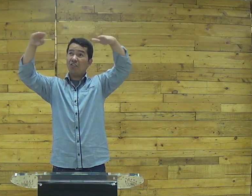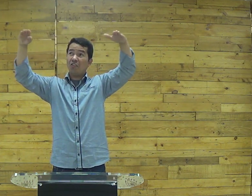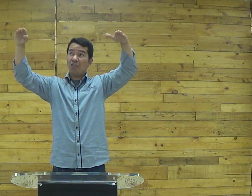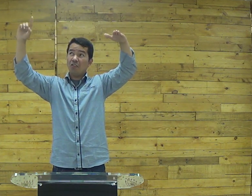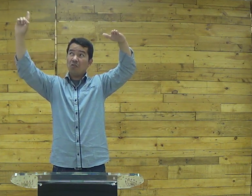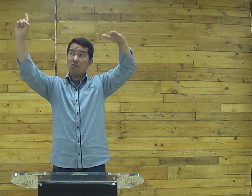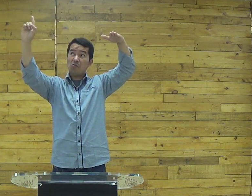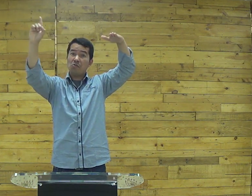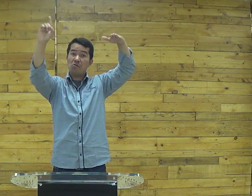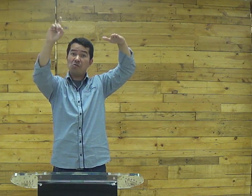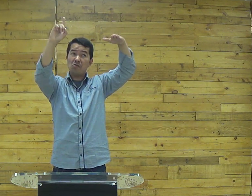Os céus